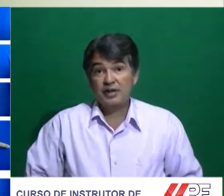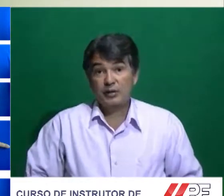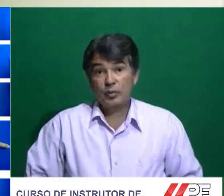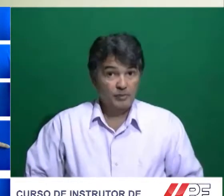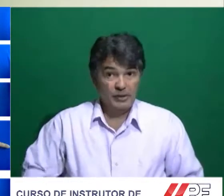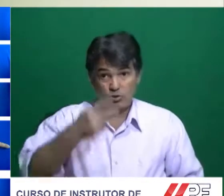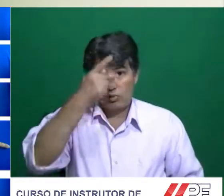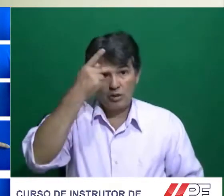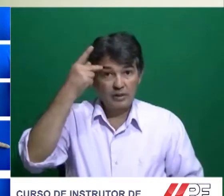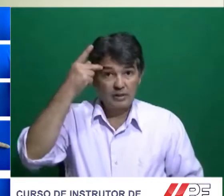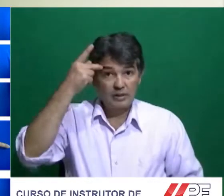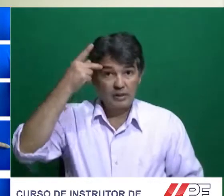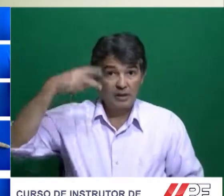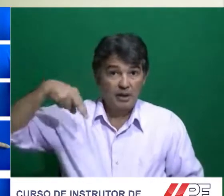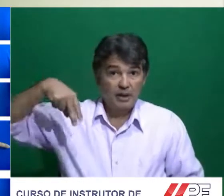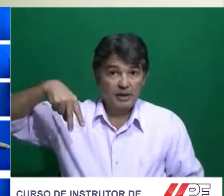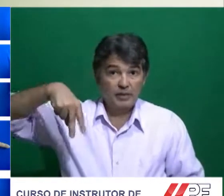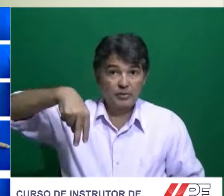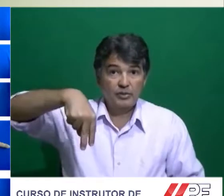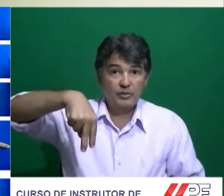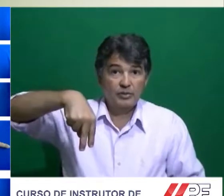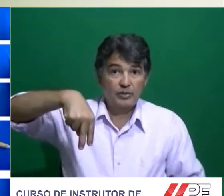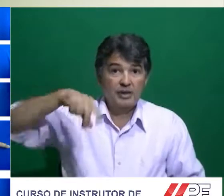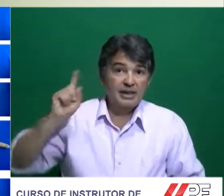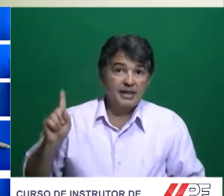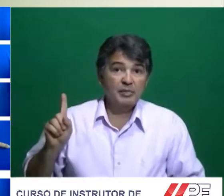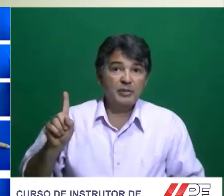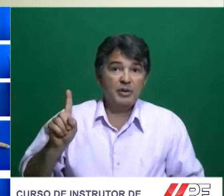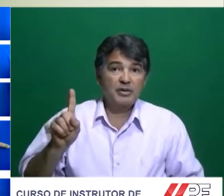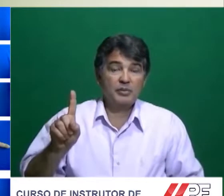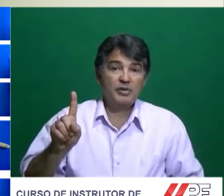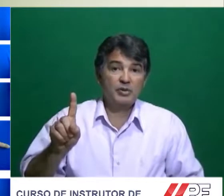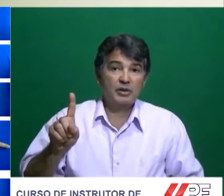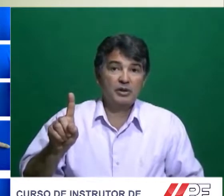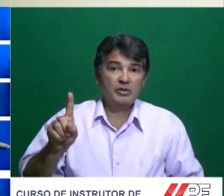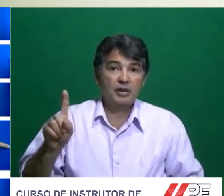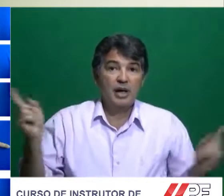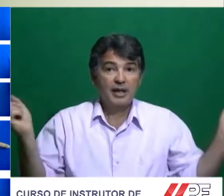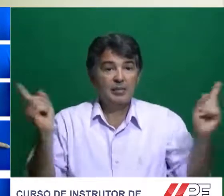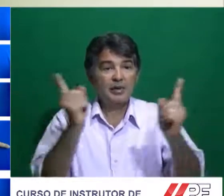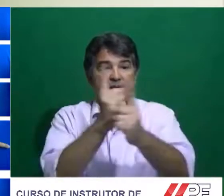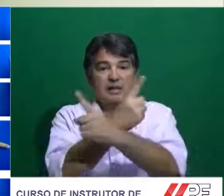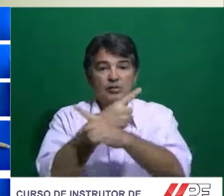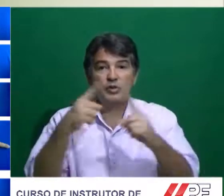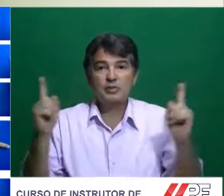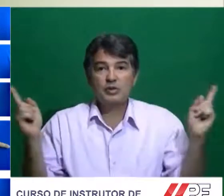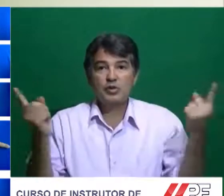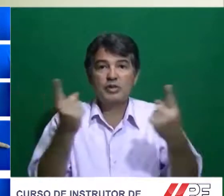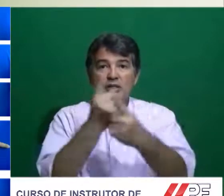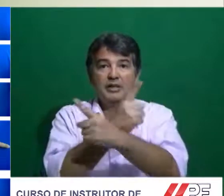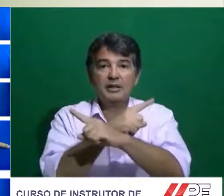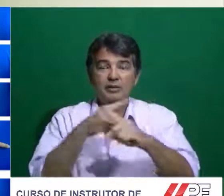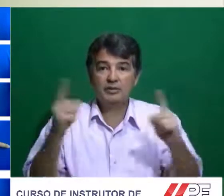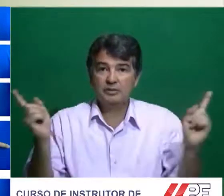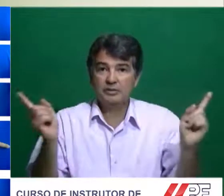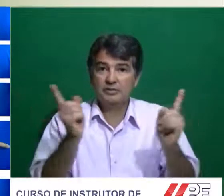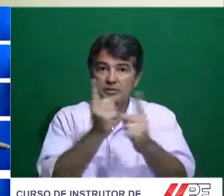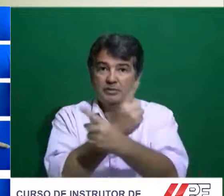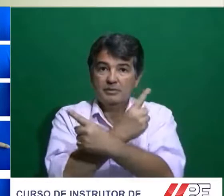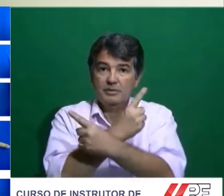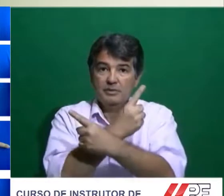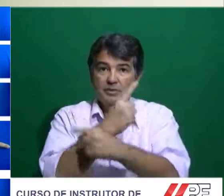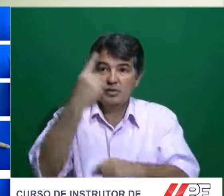Existe o classificador. pessoa. Andando. Mas aqui também pode ser uma pessoa andando. Aqui podem ser duas pessoas andando.